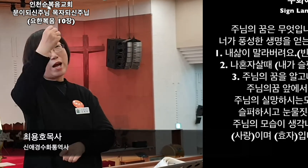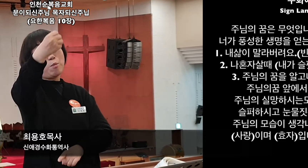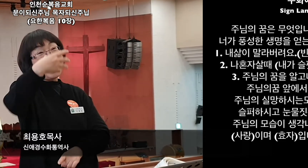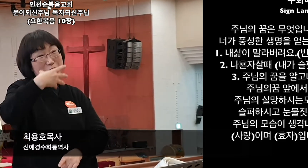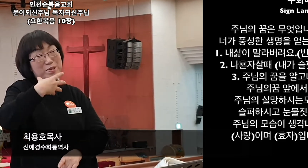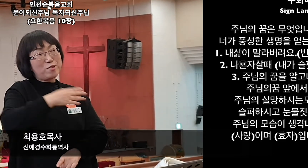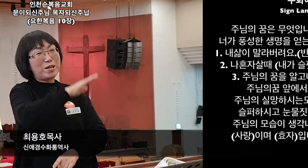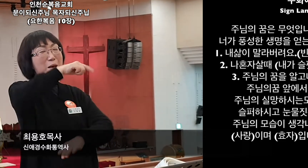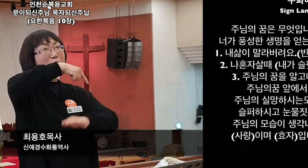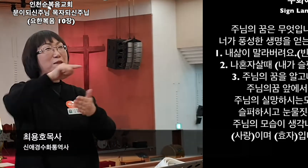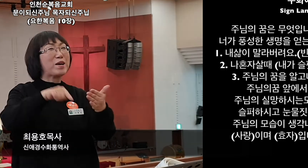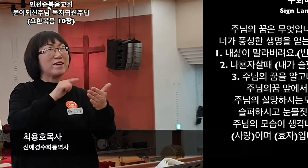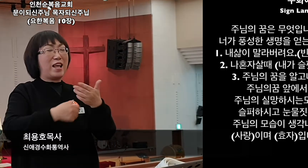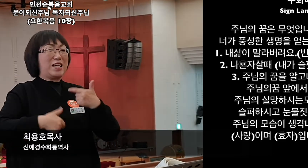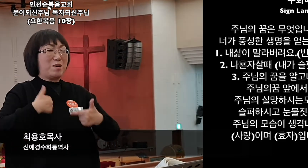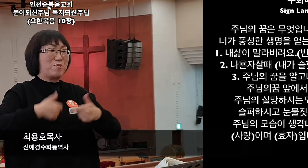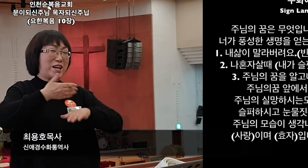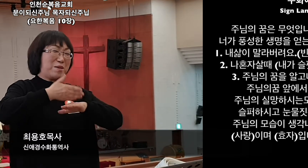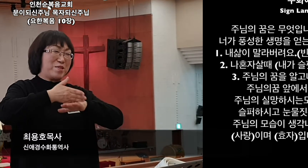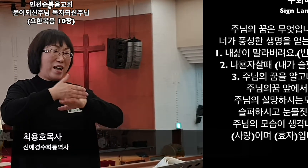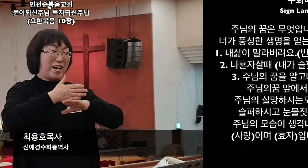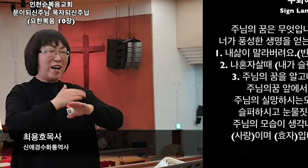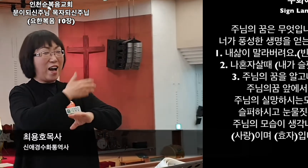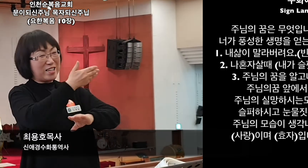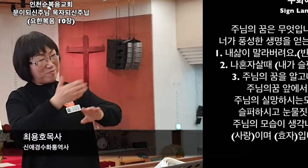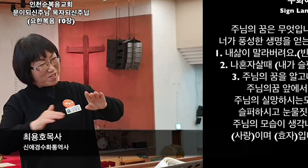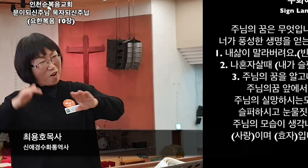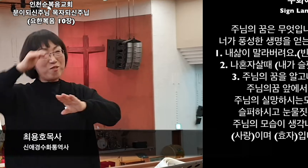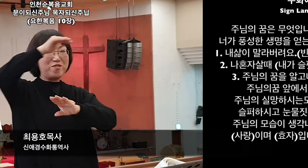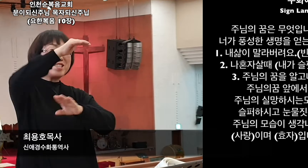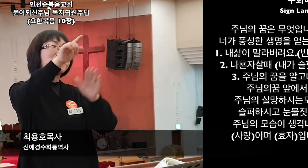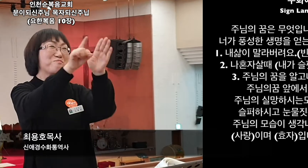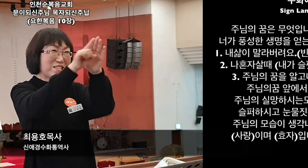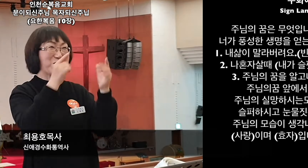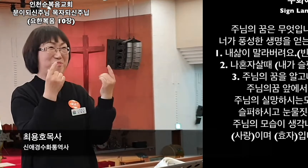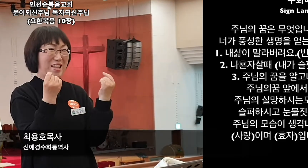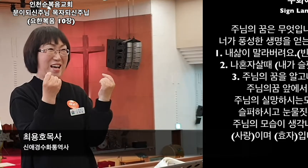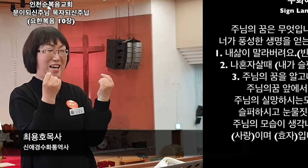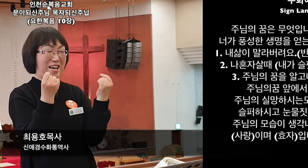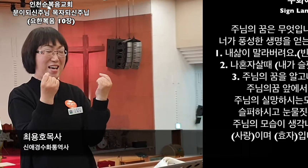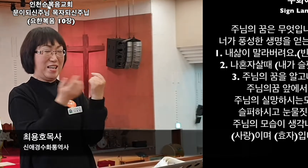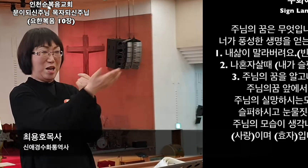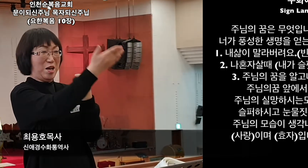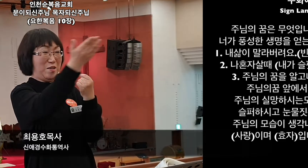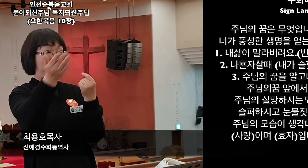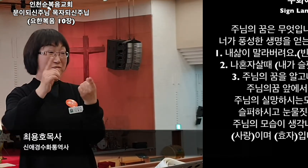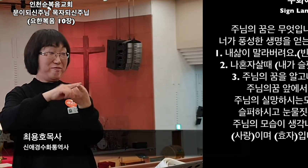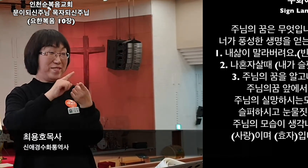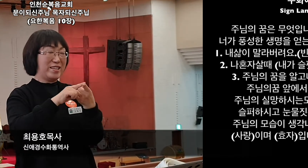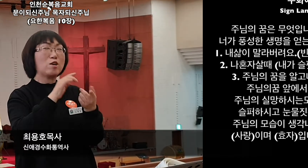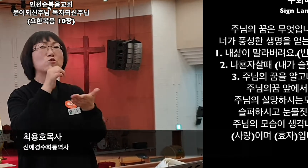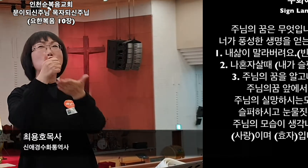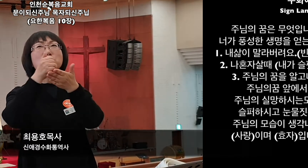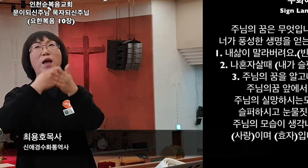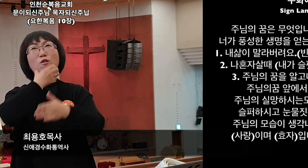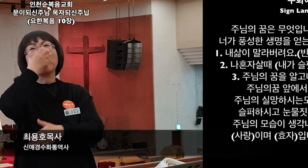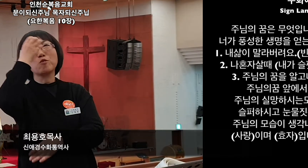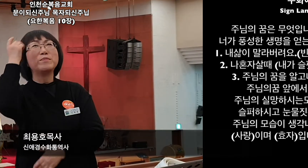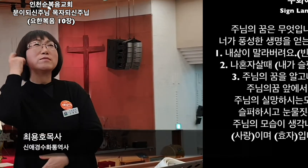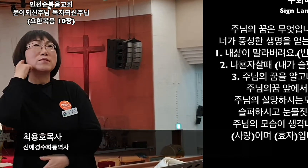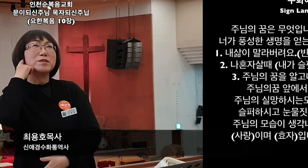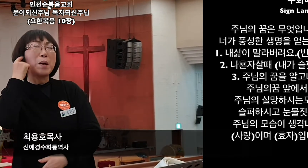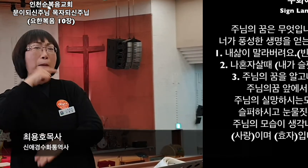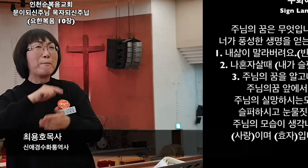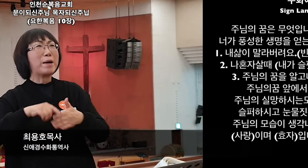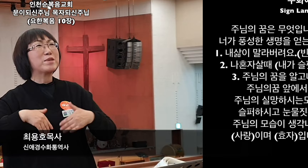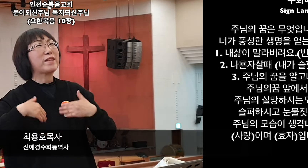말씀하시니 우리의 마음 가운데는 기쁨과 감사가 흘러넘치는 줄 믿습니다. 여러분들, 근데 이 주님의 꿈을 들으면요,